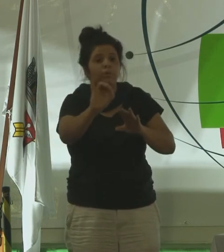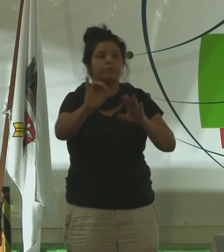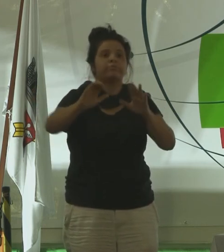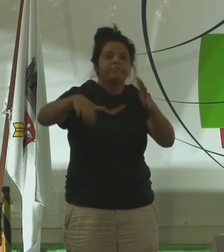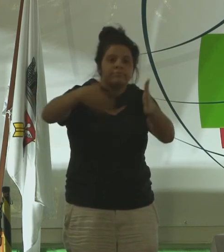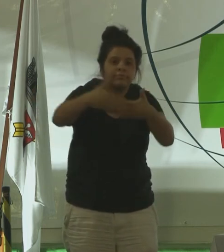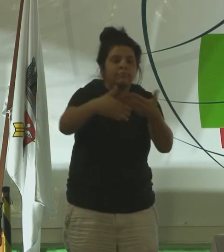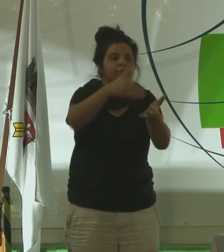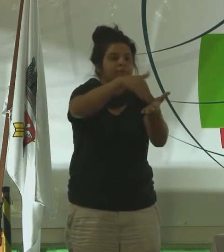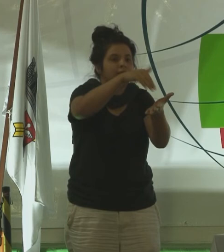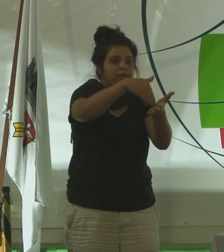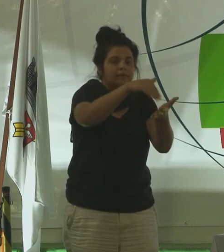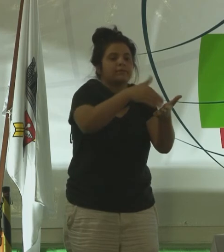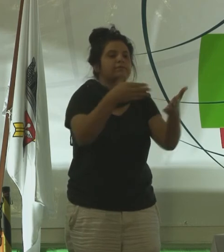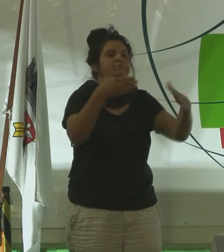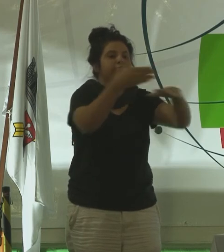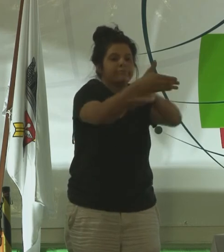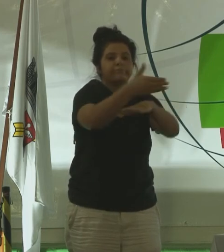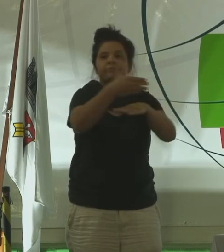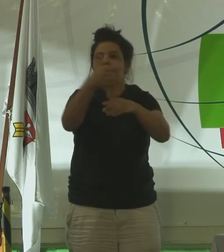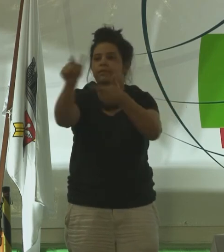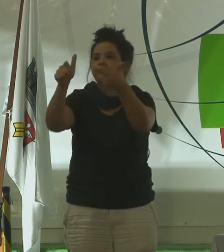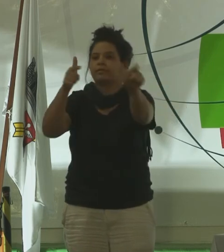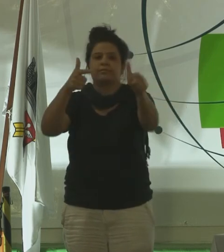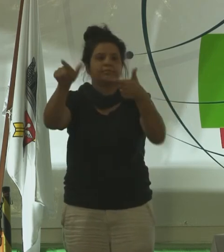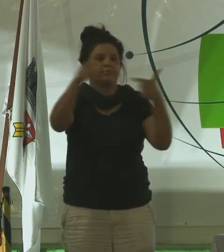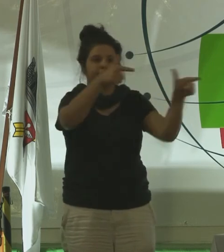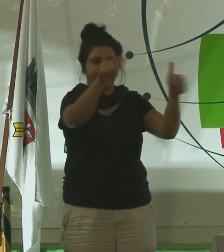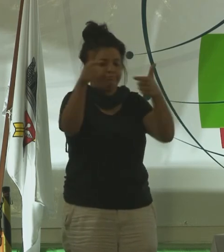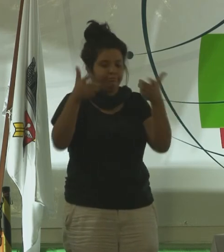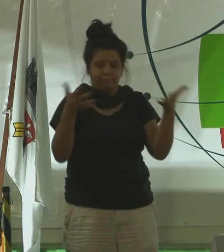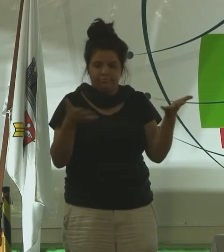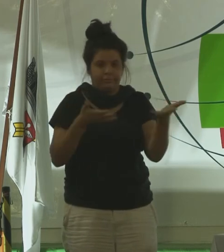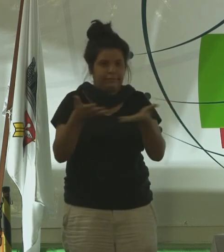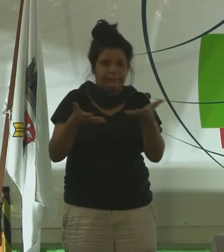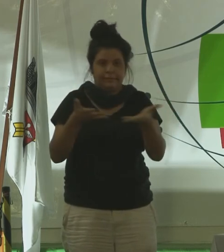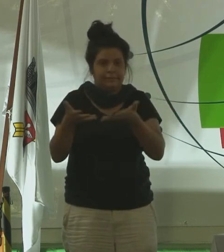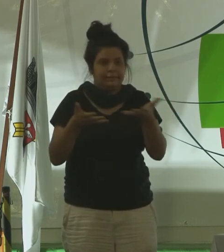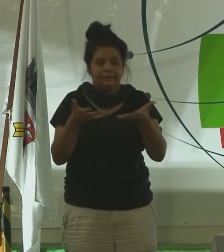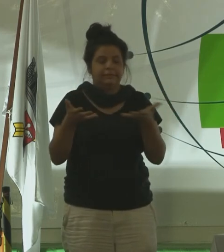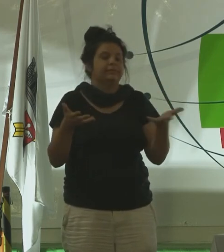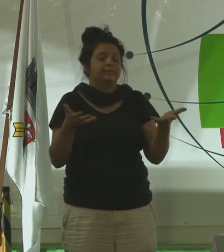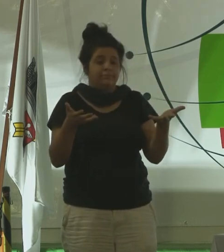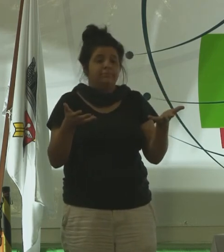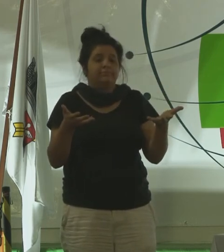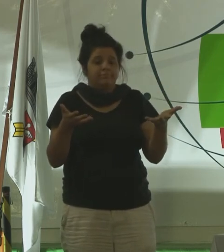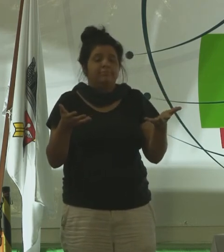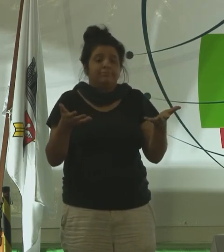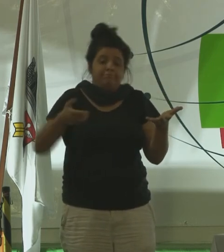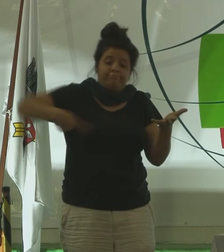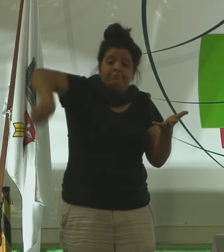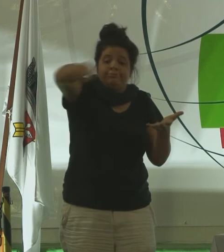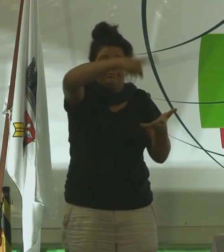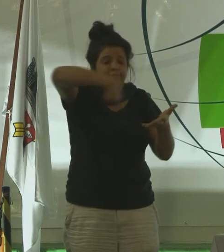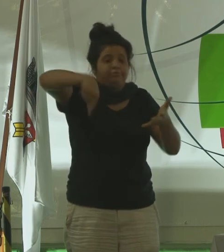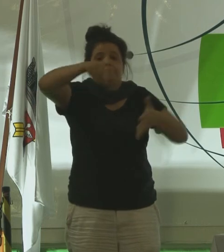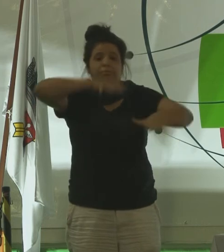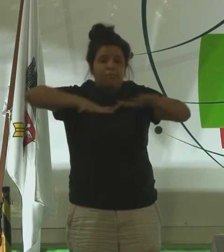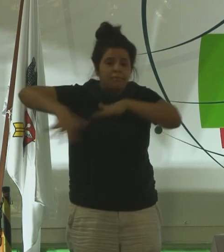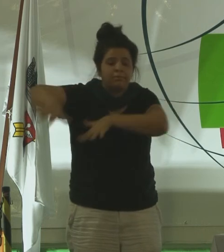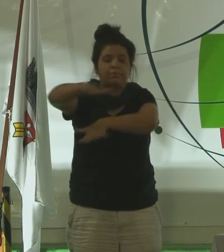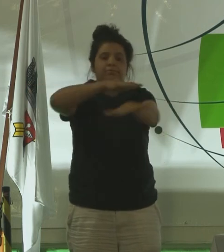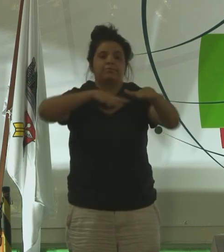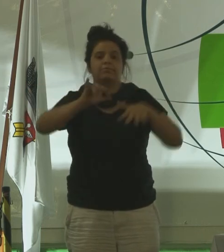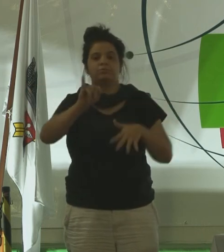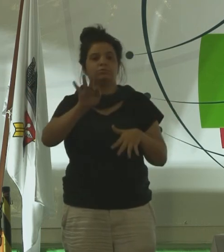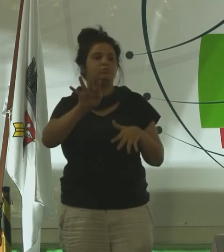na secretaria acadêmica, ele vai no CRA, vai, né, na coordenadoria de registro, e ele circula pela biblioteca, pelo campus